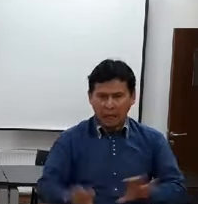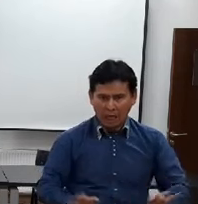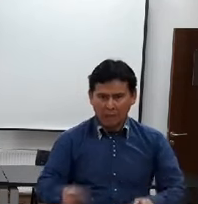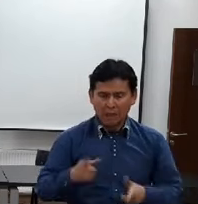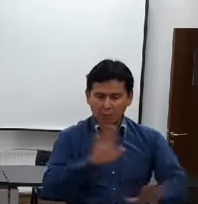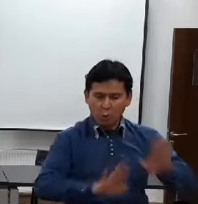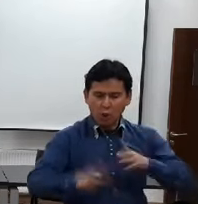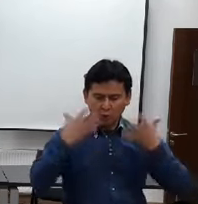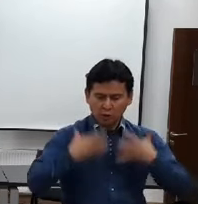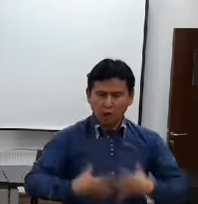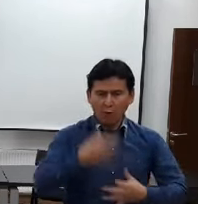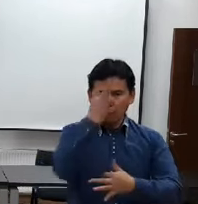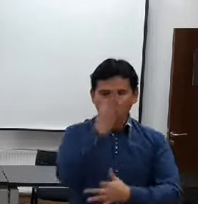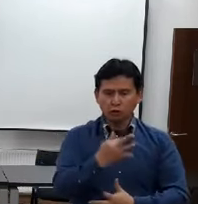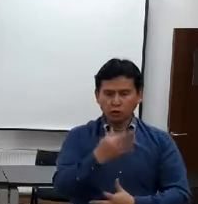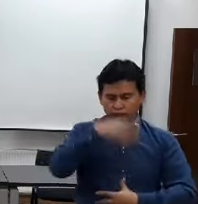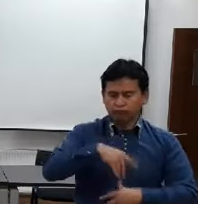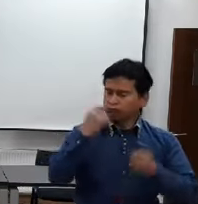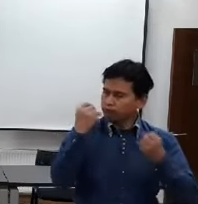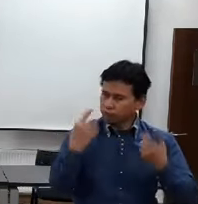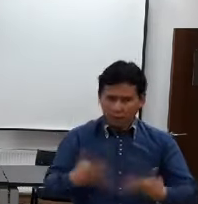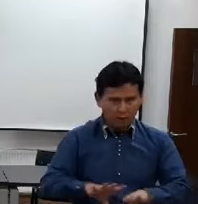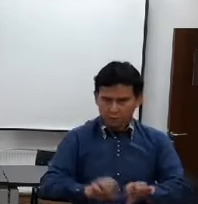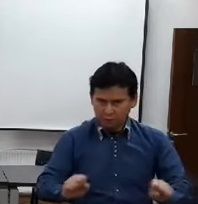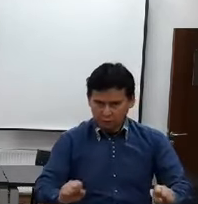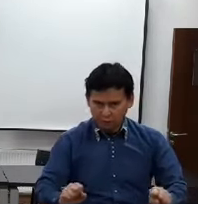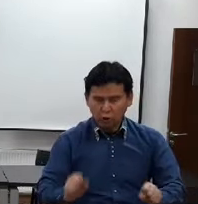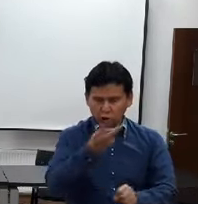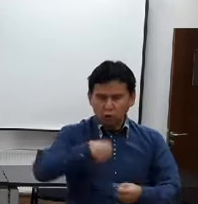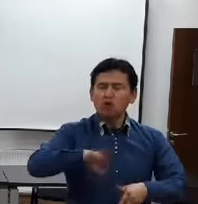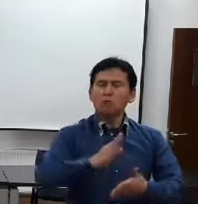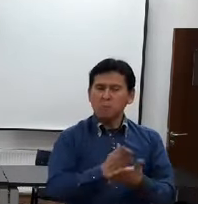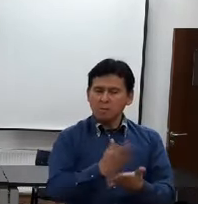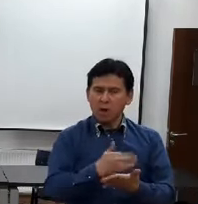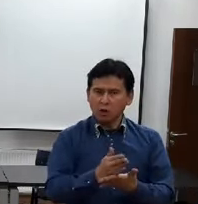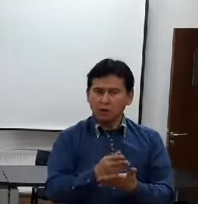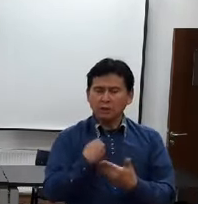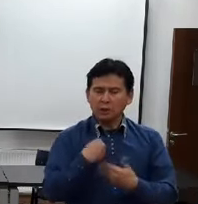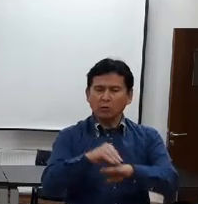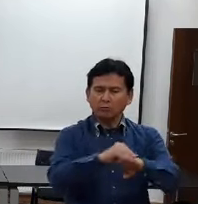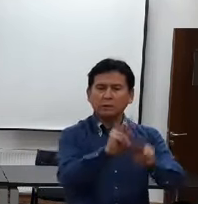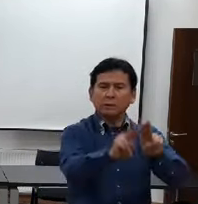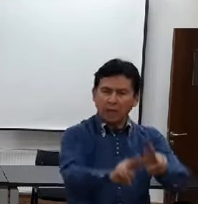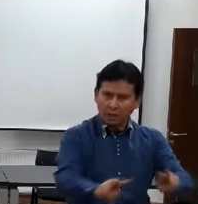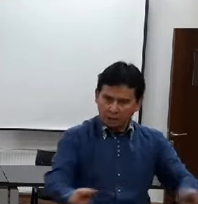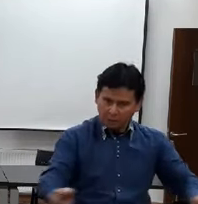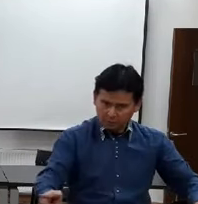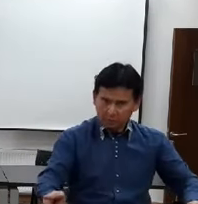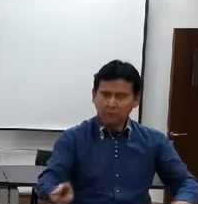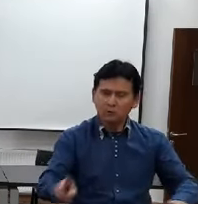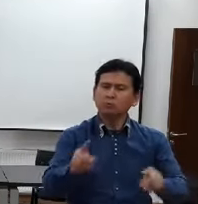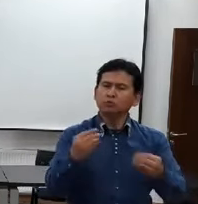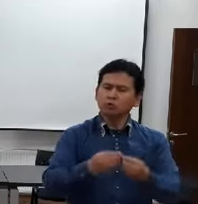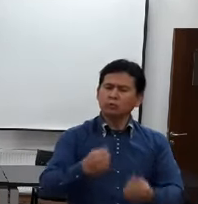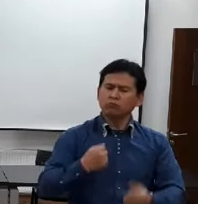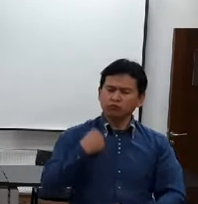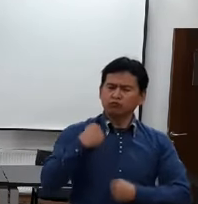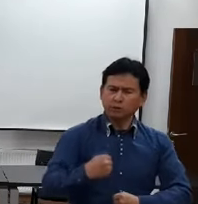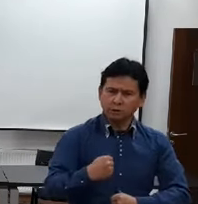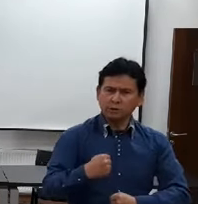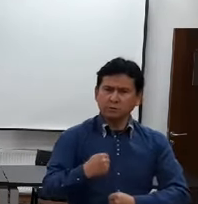protección para los funcionarios está dispuesto estamos preparados quiero llamar a la tranquilidad con mucha firmeza